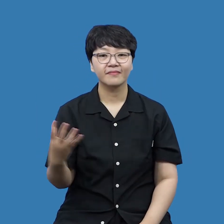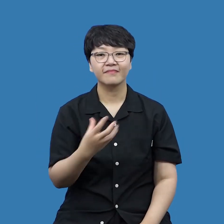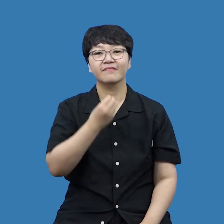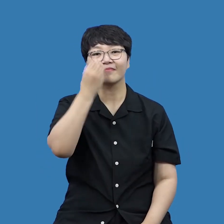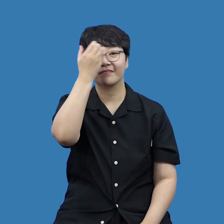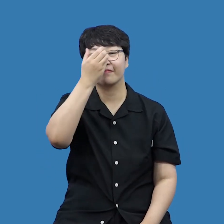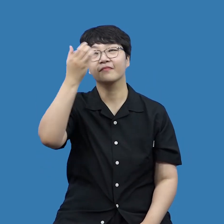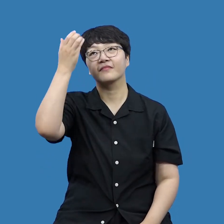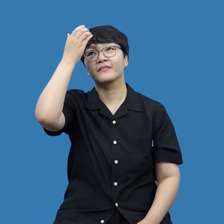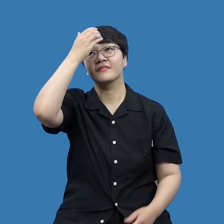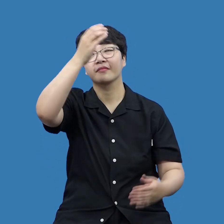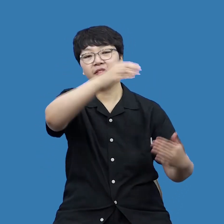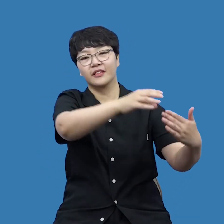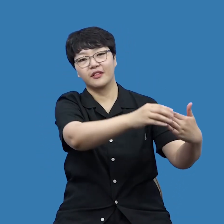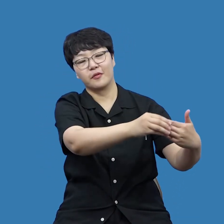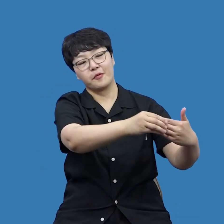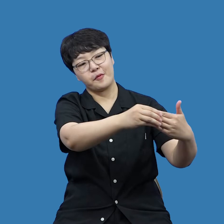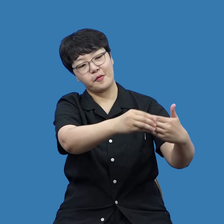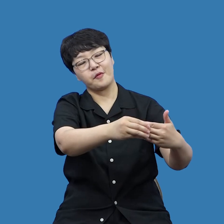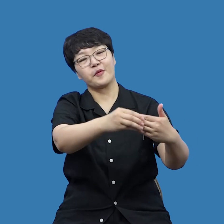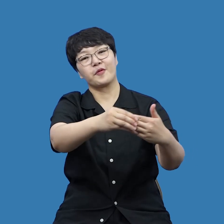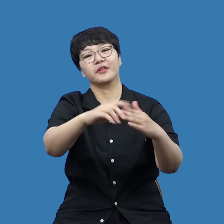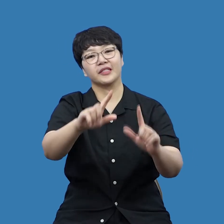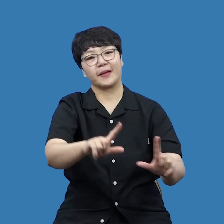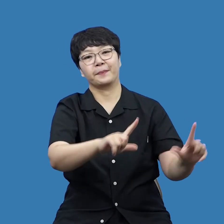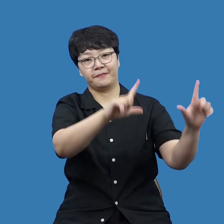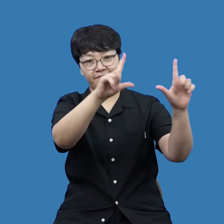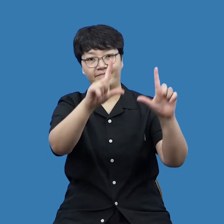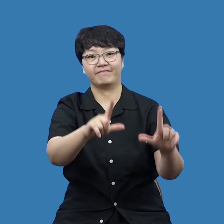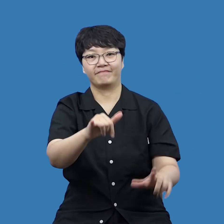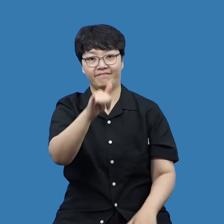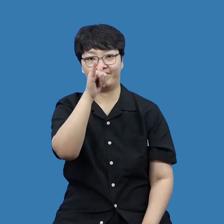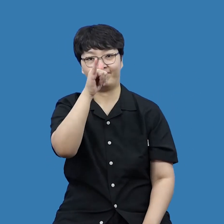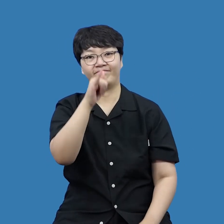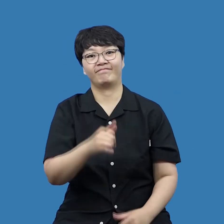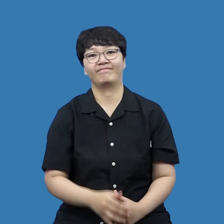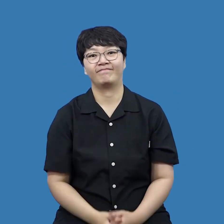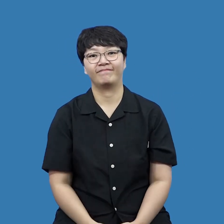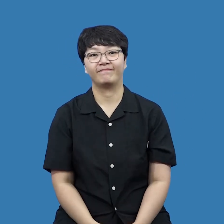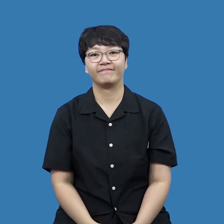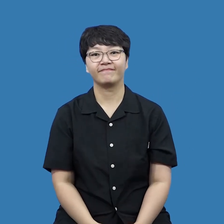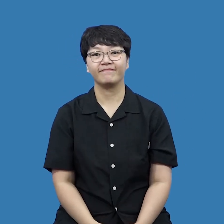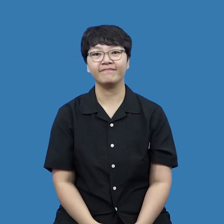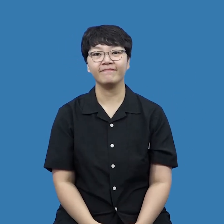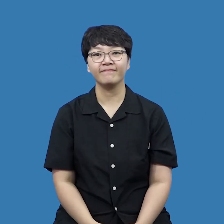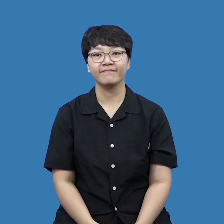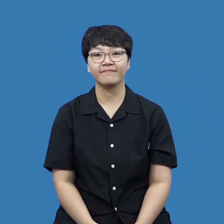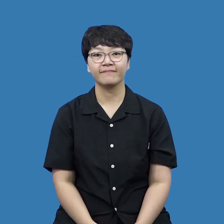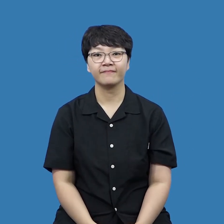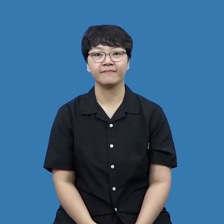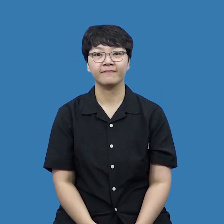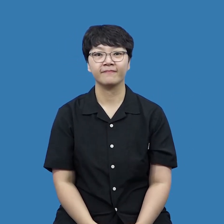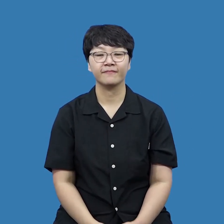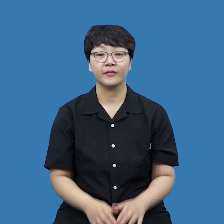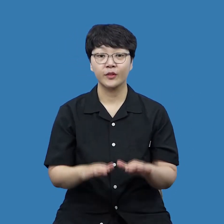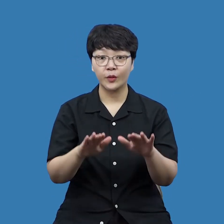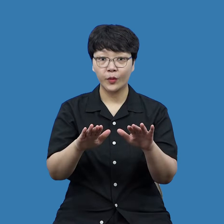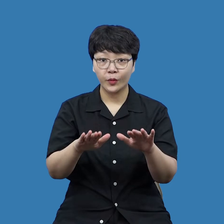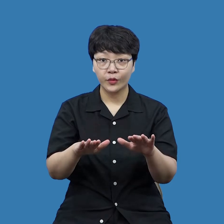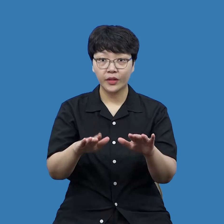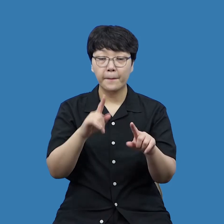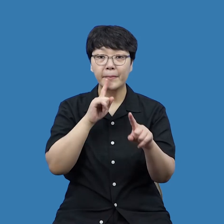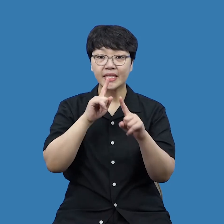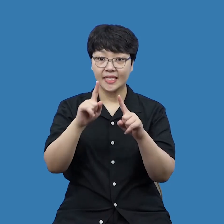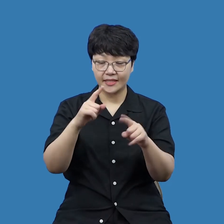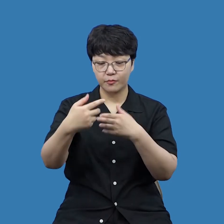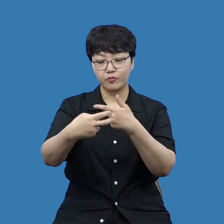인도된 삶을 살았던 사람들입니다. 성령으로 인도된 삶. 본문의 기록자는